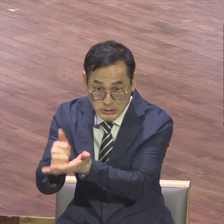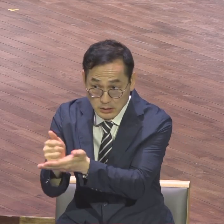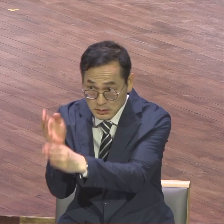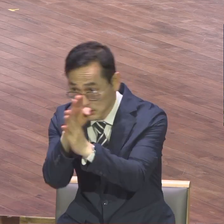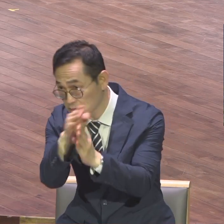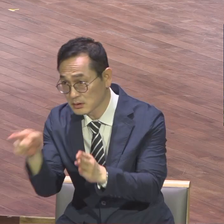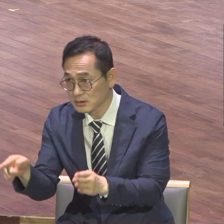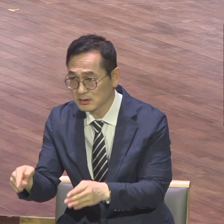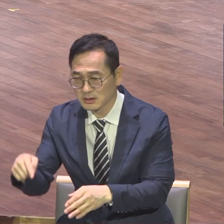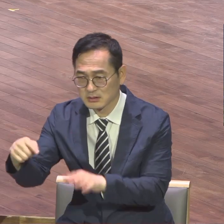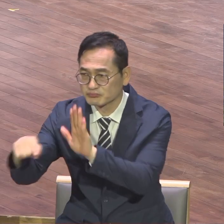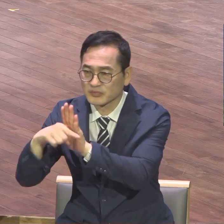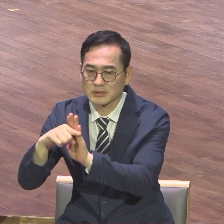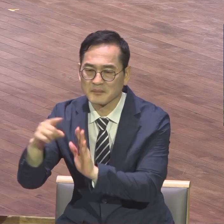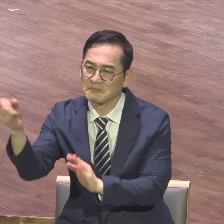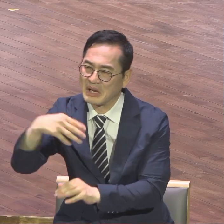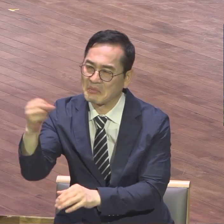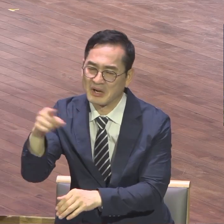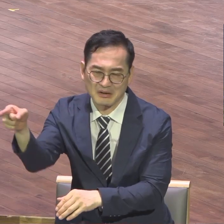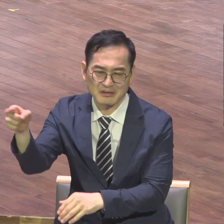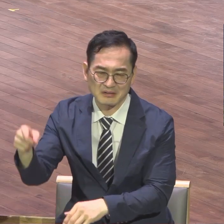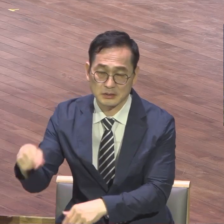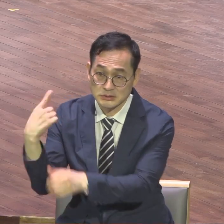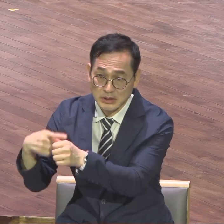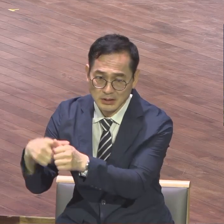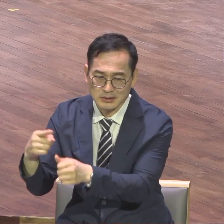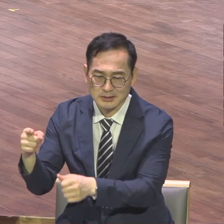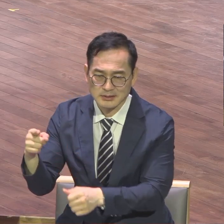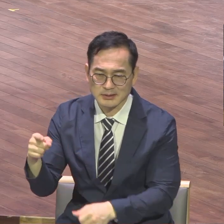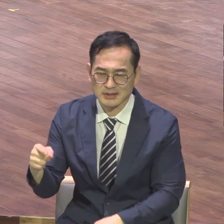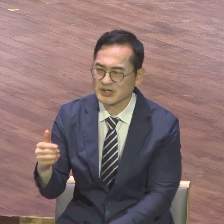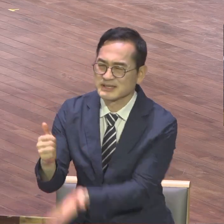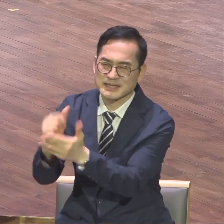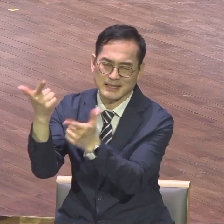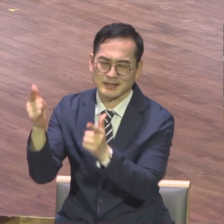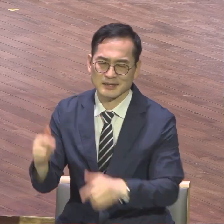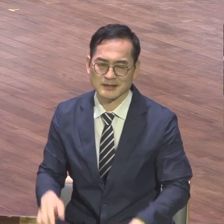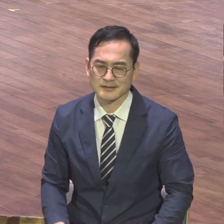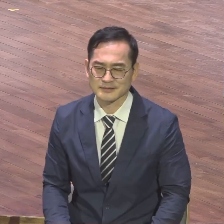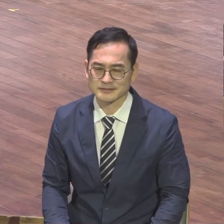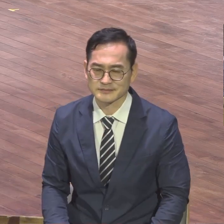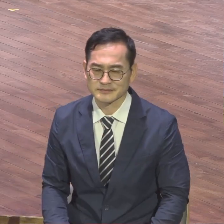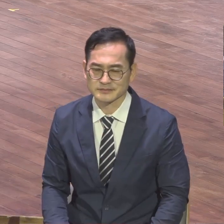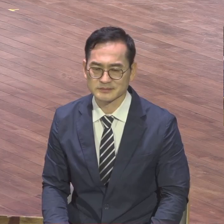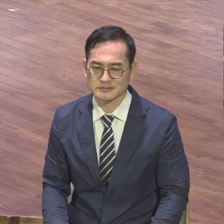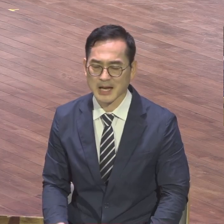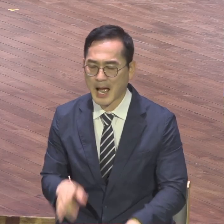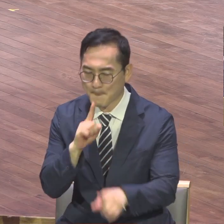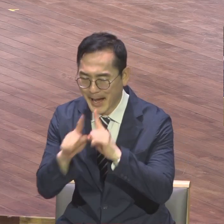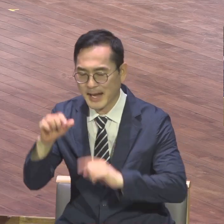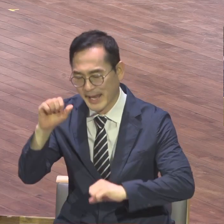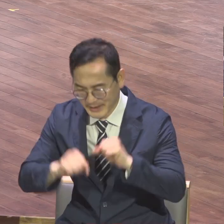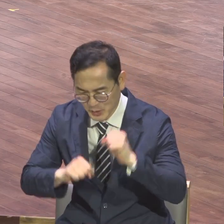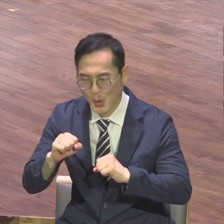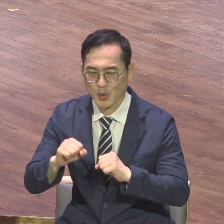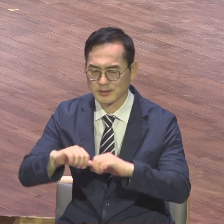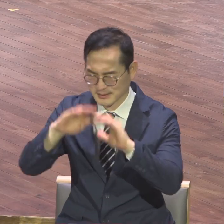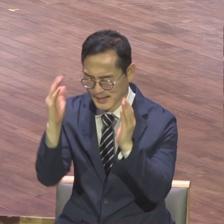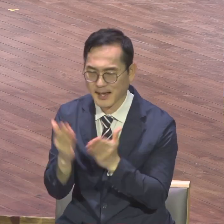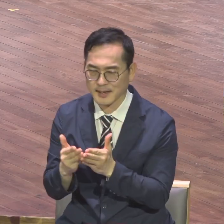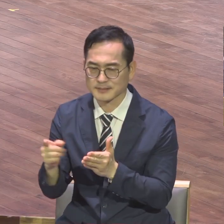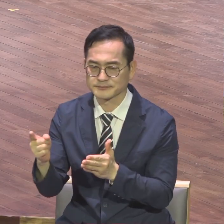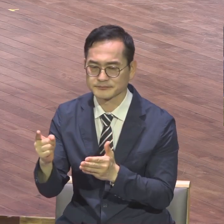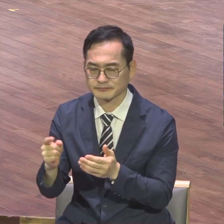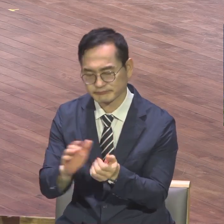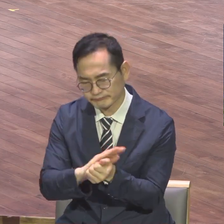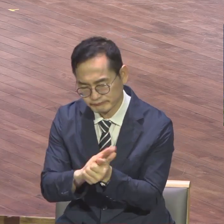기도하세요. 하나님 하나님께 인정받고 사람 칭찬받게 할 수 없어서. 그래서 옛날에 장로를 뽑을 때는요 그냥 칠판 딱 갖다